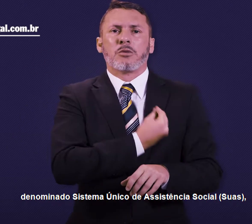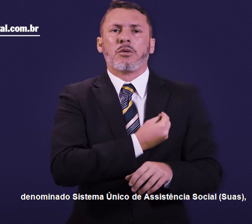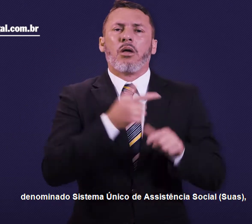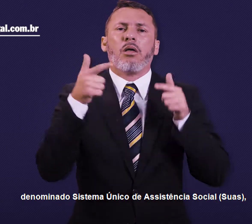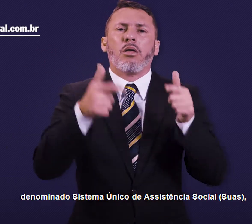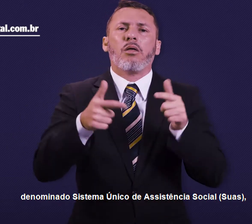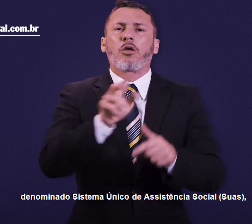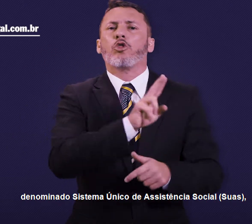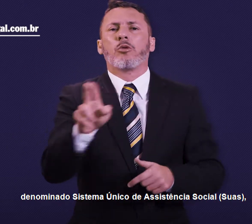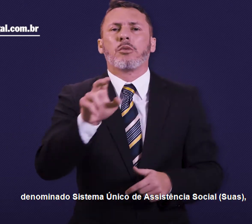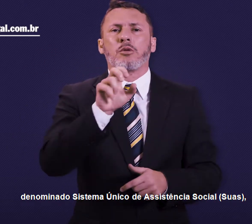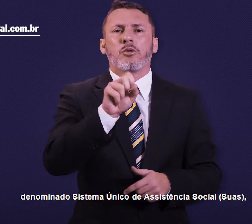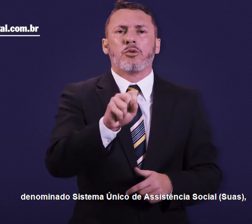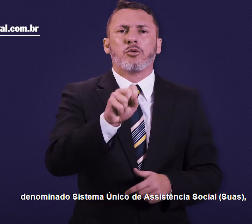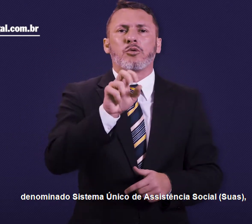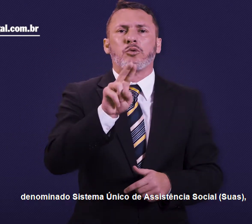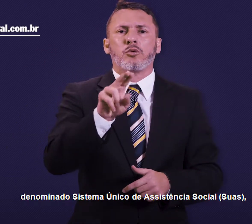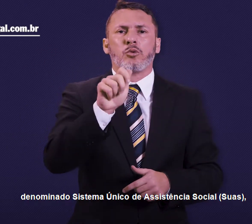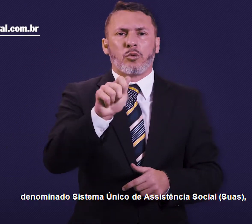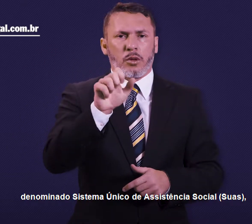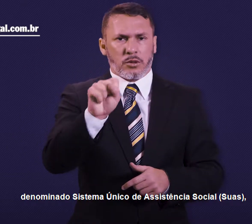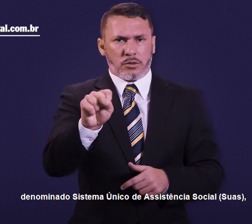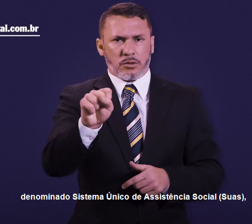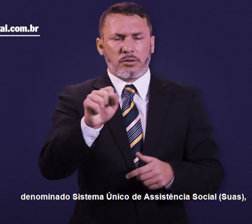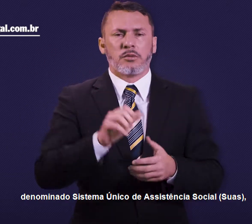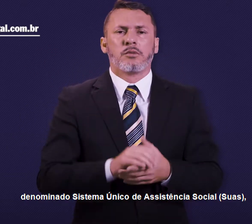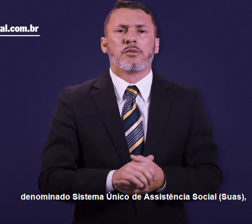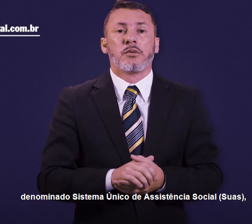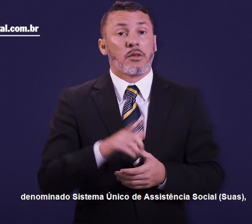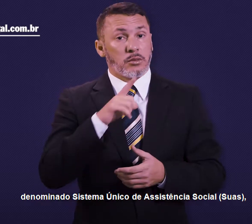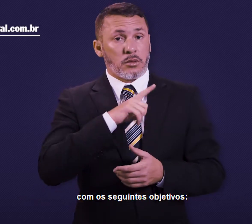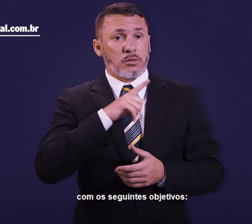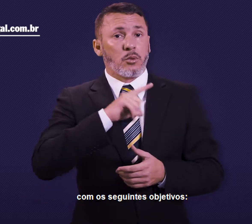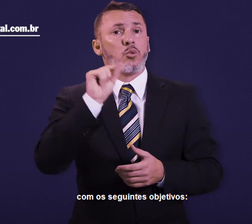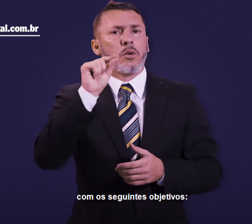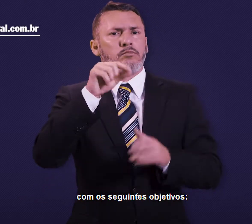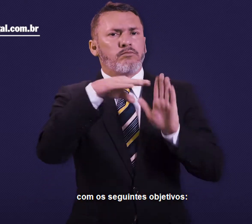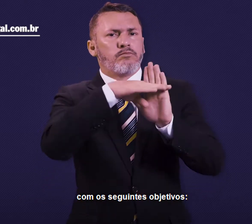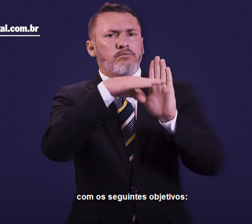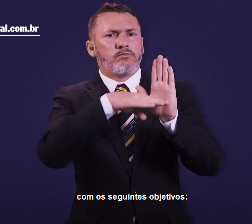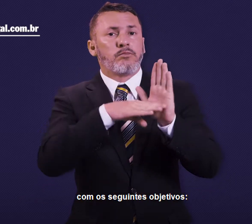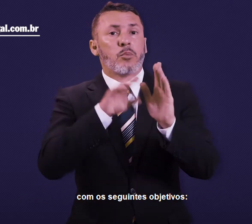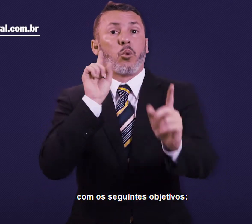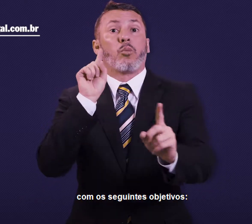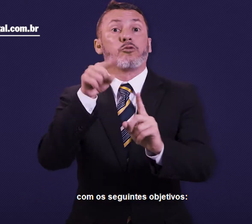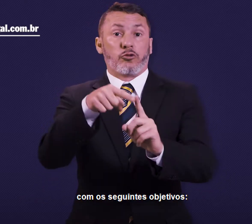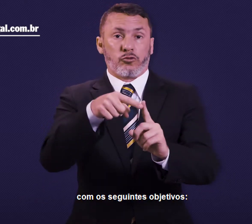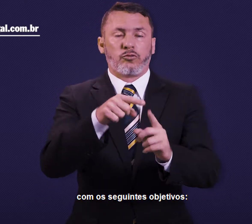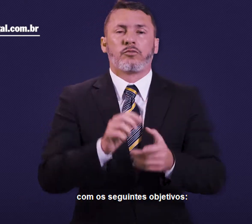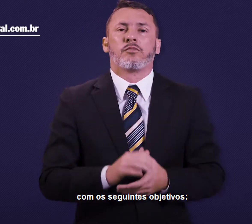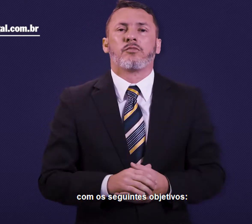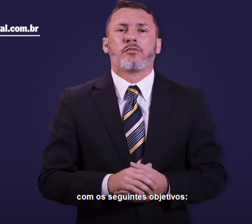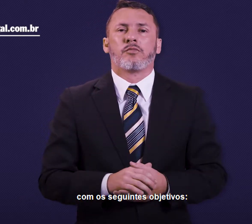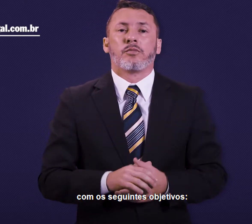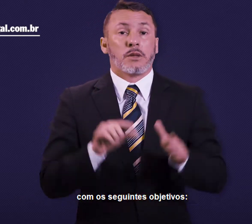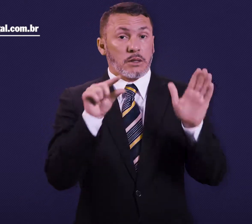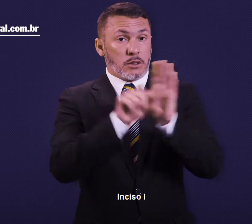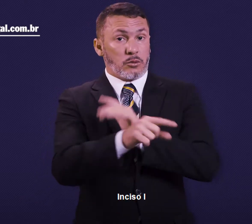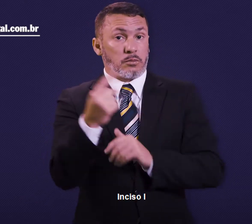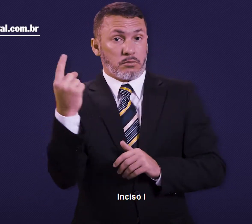denominado Sistema Único de Assistência Social, SUAS, com os seguintes objetivos. Inciso